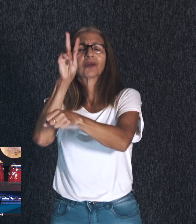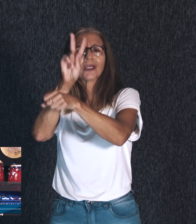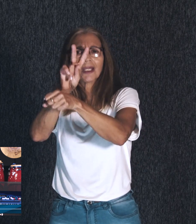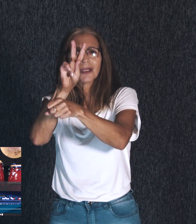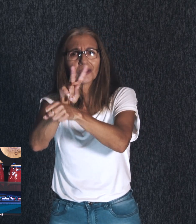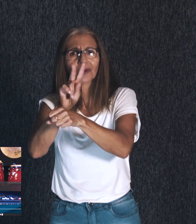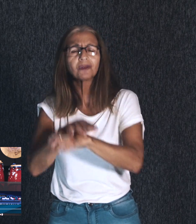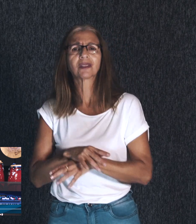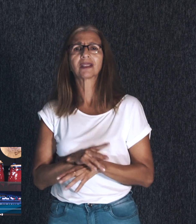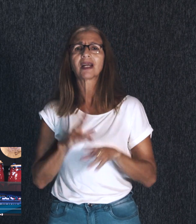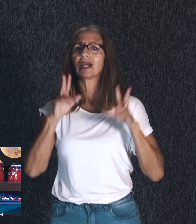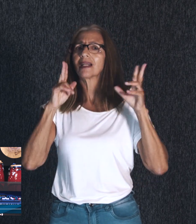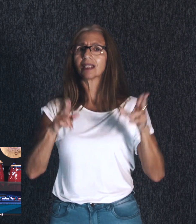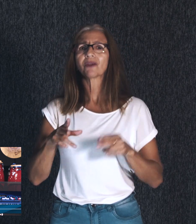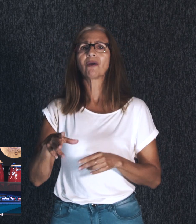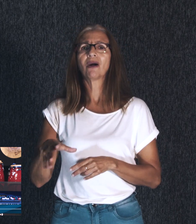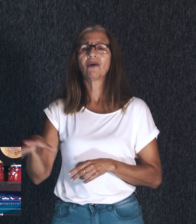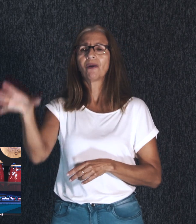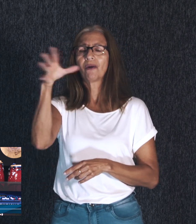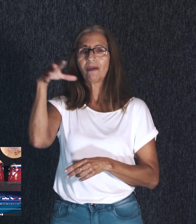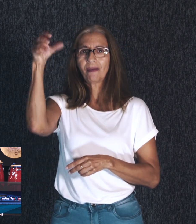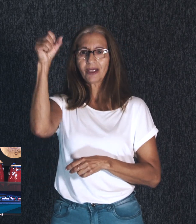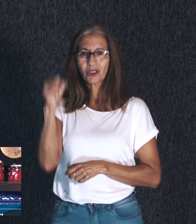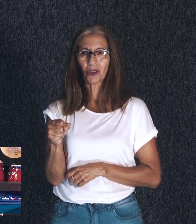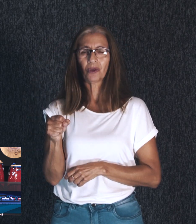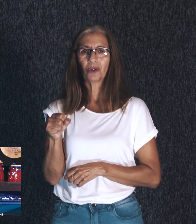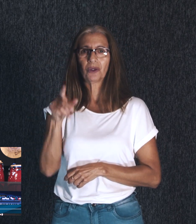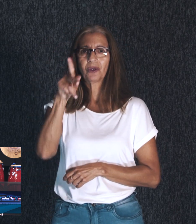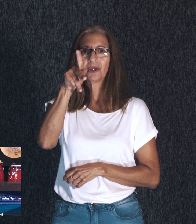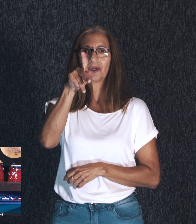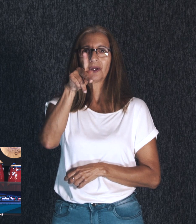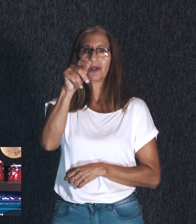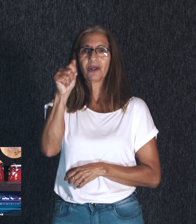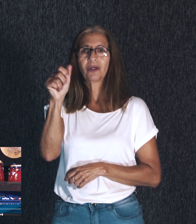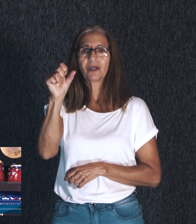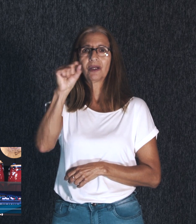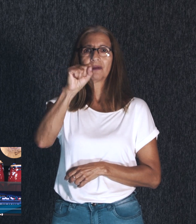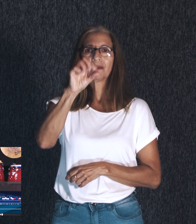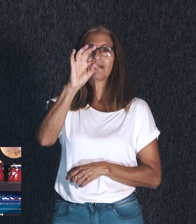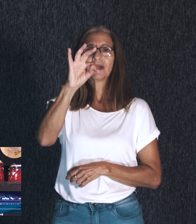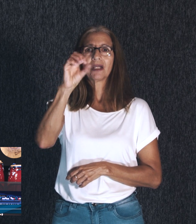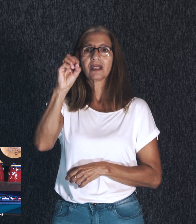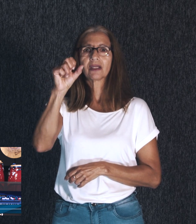isso que Jesus disse, as minhas ovelhas ouvem a minha voz e me seguem.